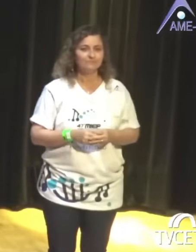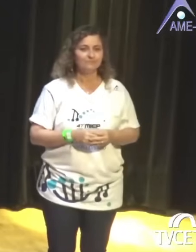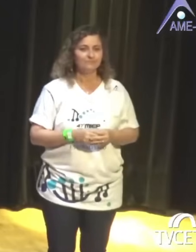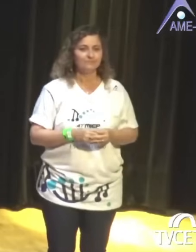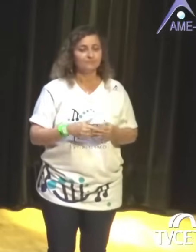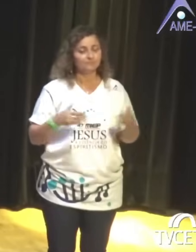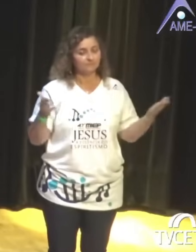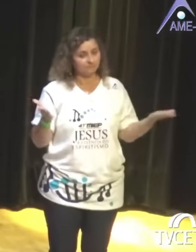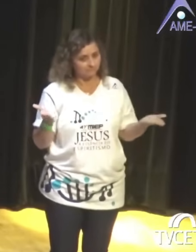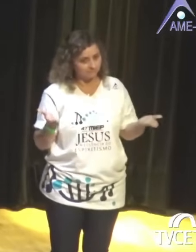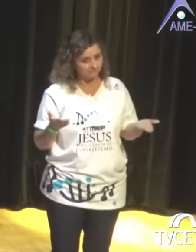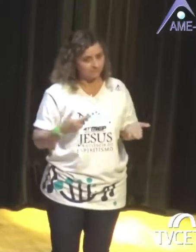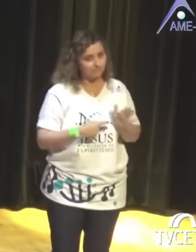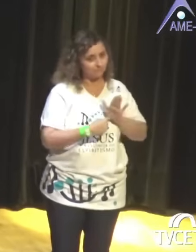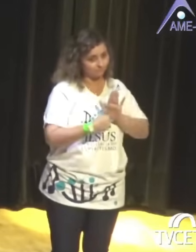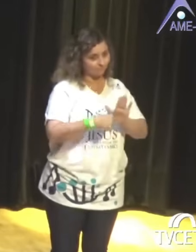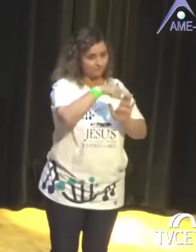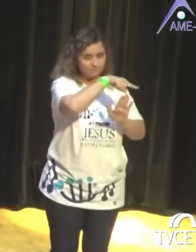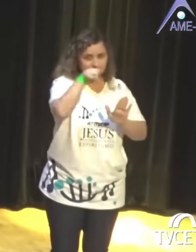essa